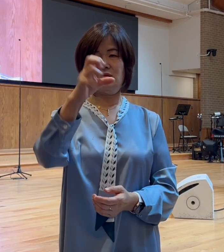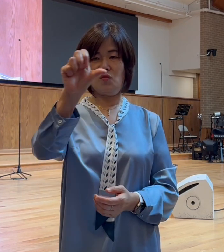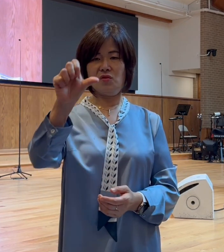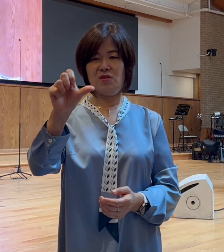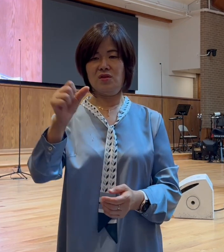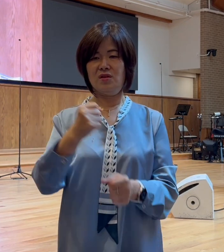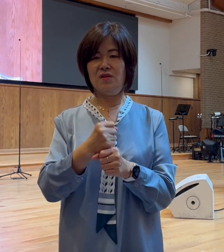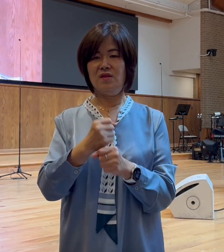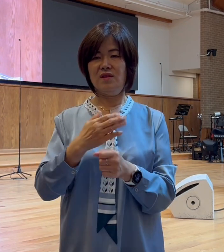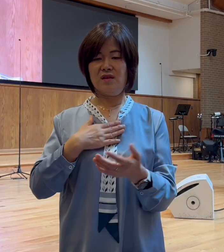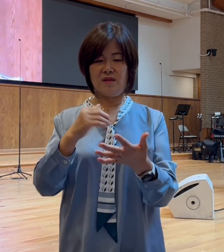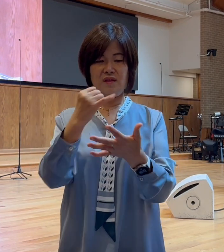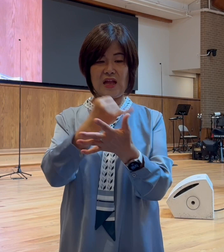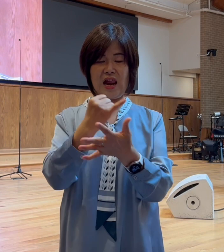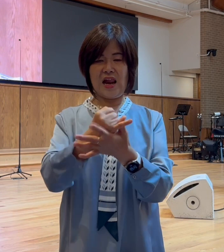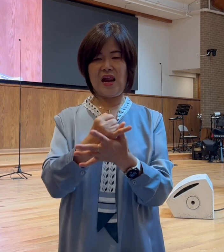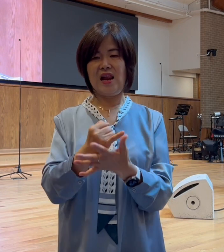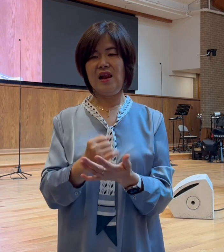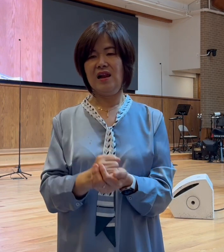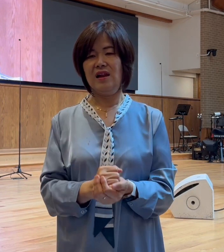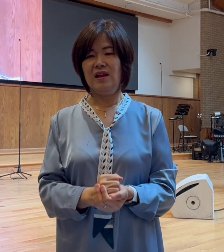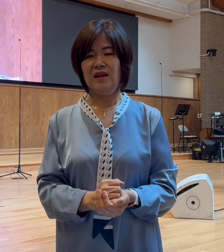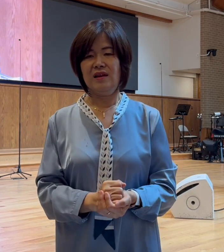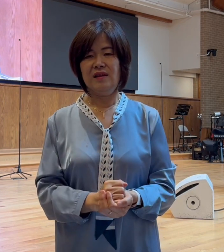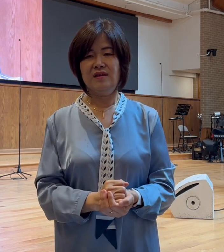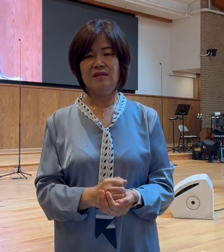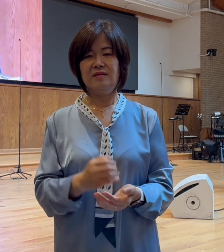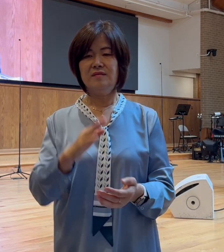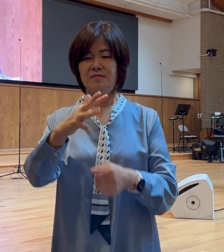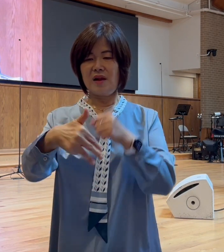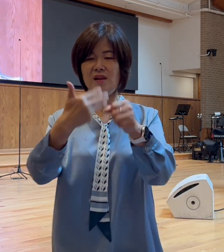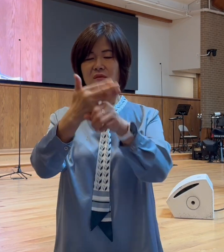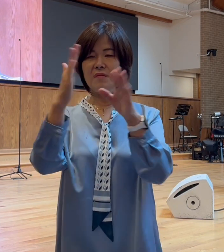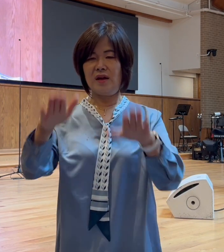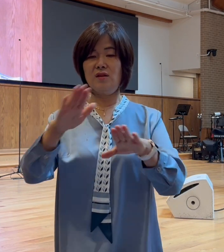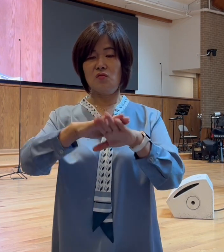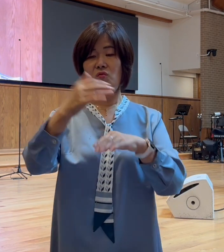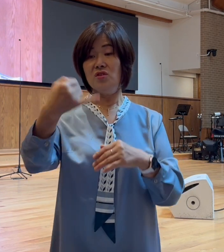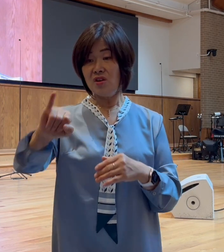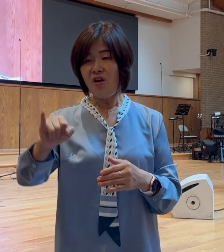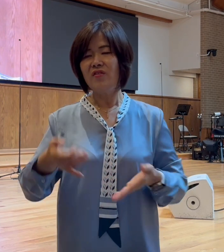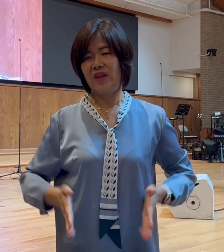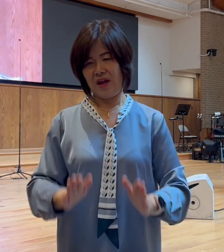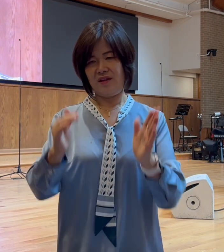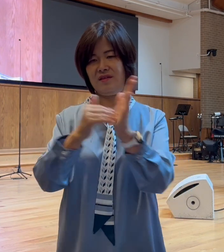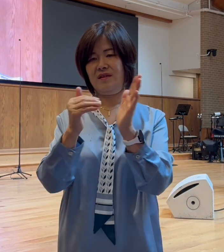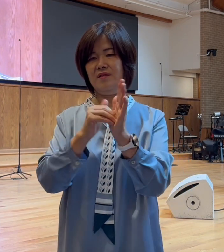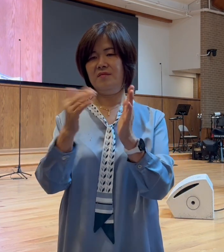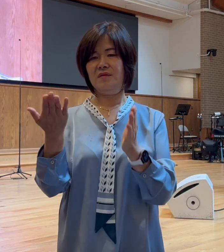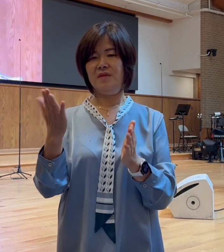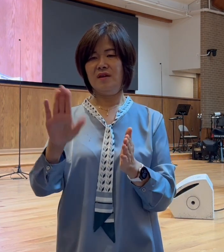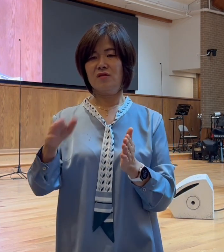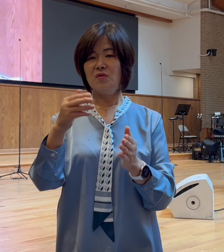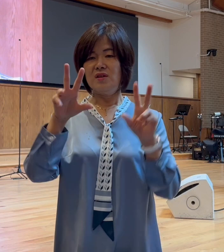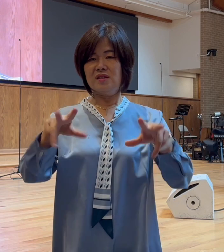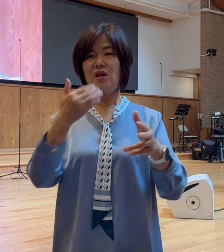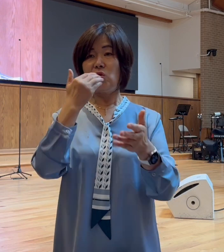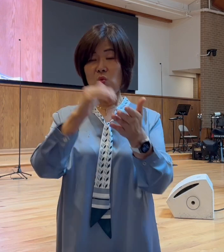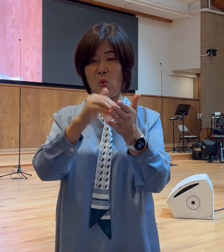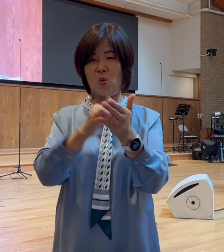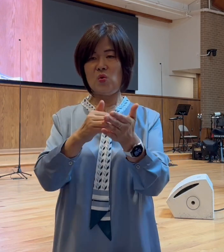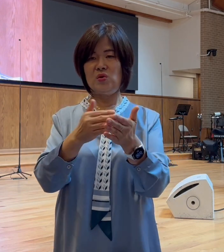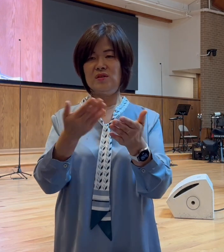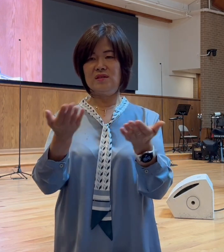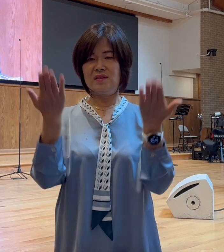1985년생이 첫 딸인데 첫 딸이 8년 만에 손녀를 낳았습니다. 그리고 이제 돌이 지나서 돌잔치하고